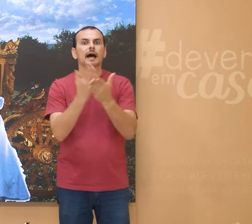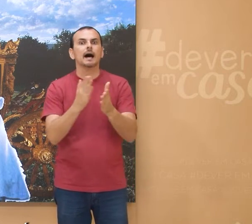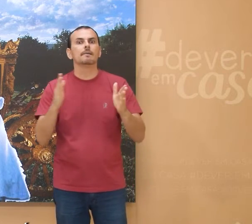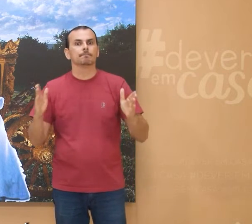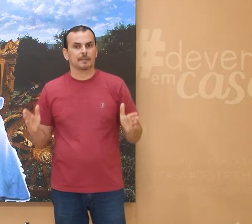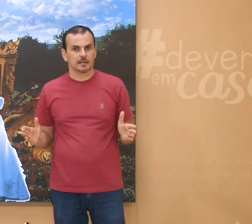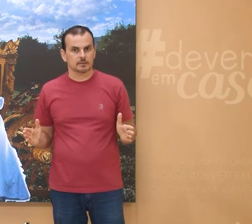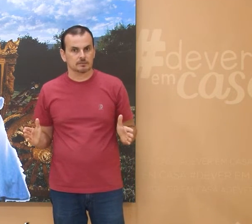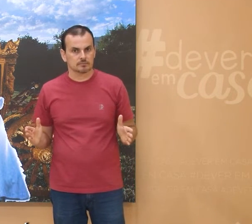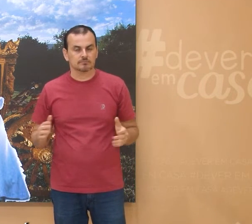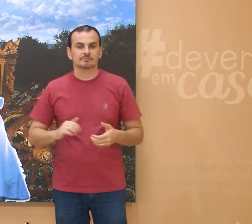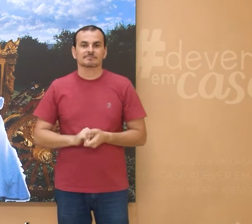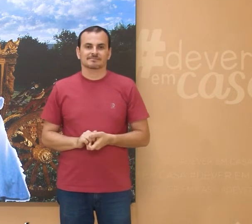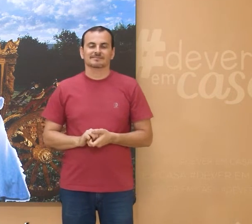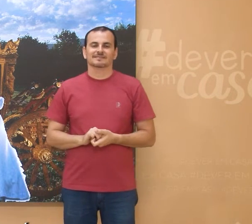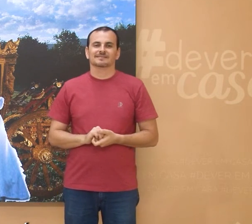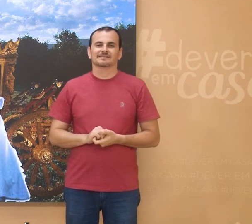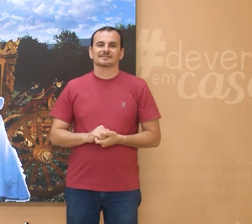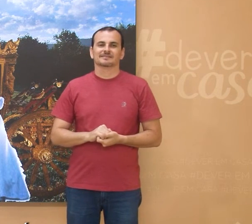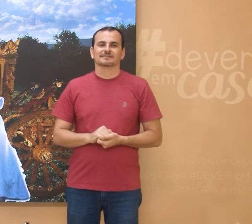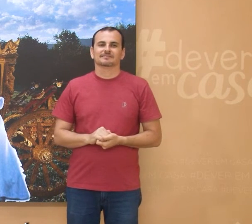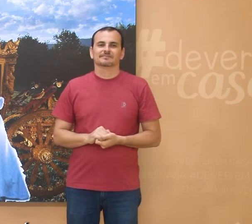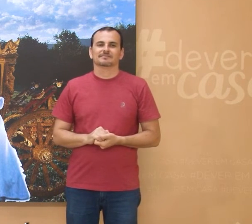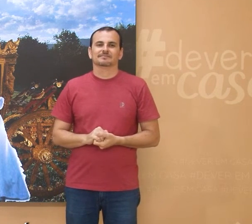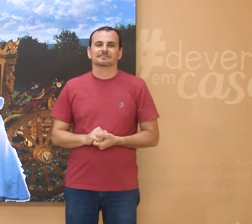a mágica irá acabar.